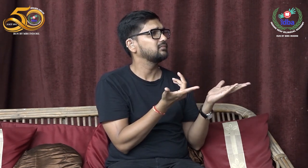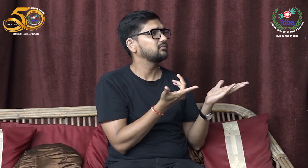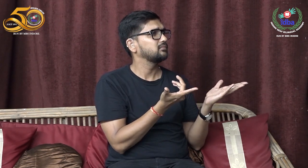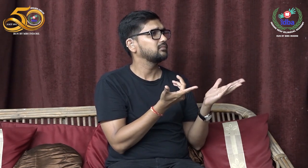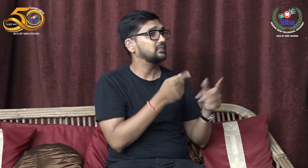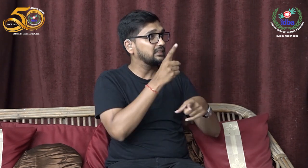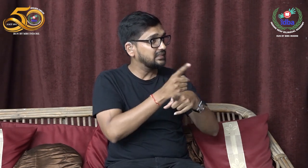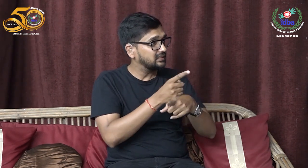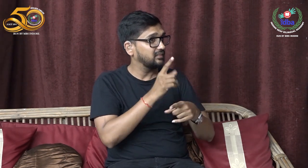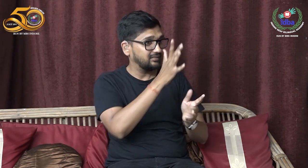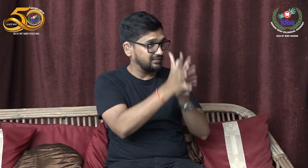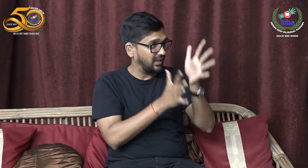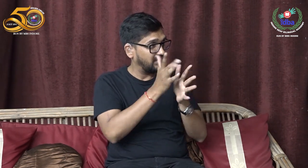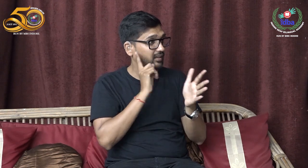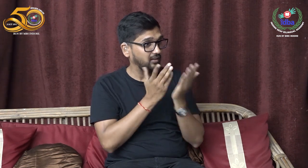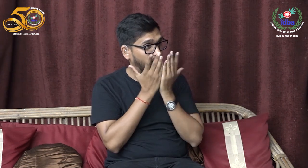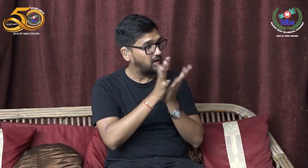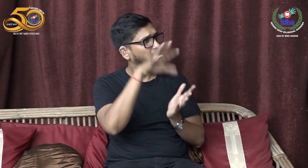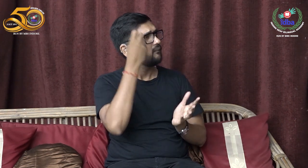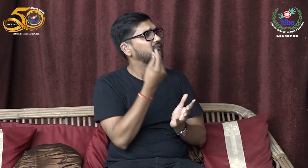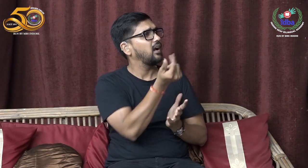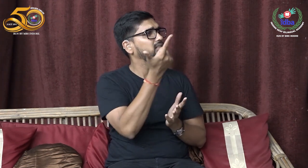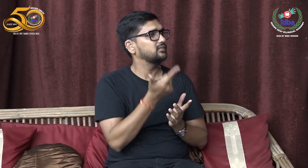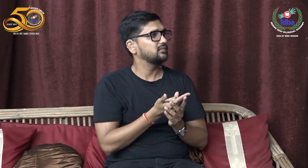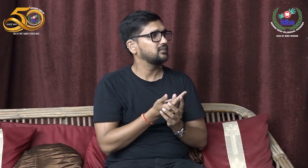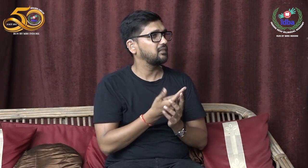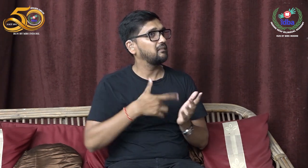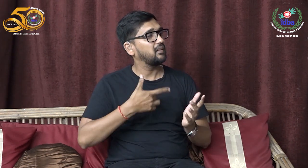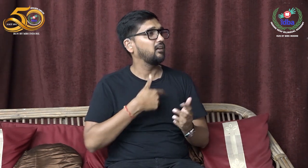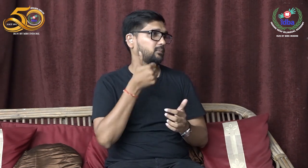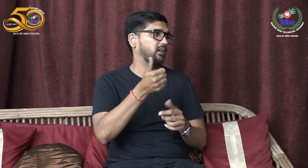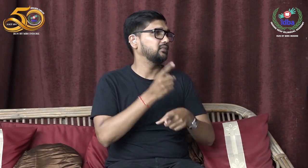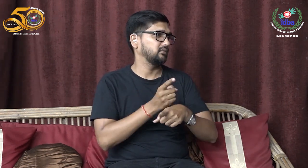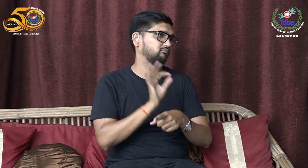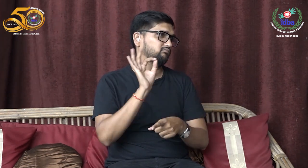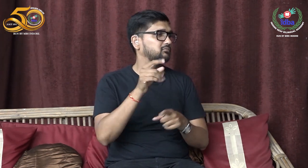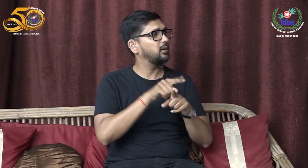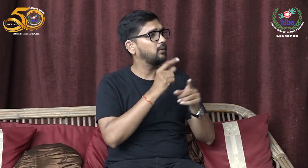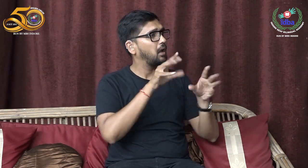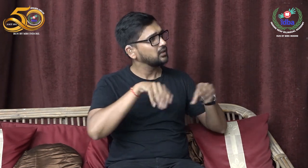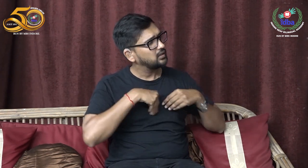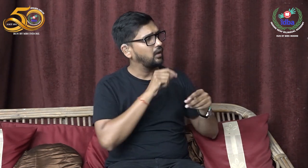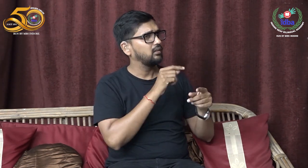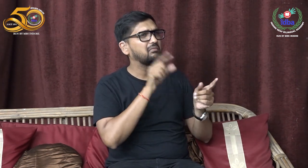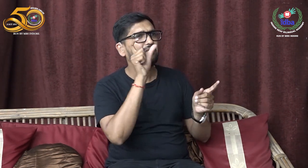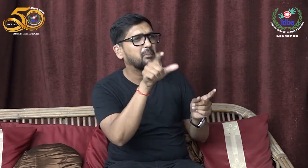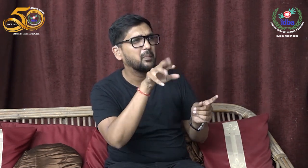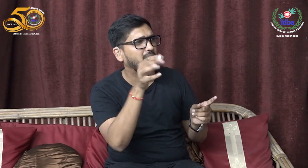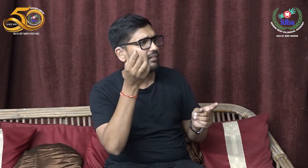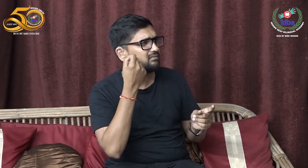पाते थे। जो टीचर्स थे, वो साइन लैंग्वेज की एक्सेसिबिलिटी मुझे उस टाइम पर नहीं मिली, अब जो मिली थी लेकिन 11th-12th में, वो बहुत अच्छी थी। कोई भी